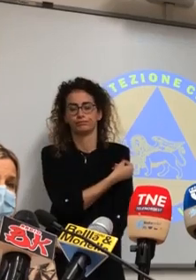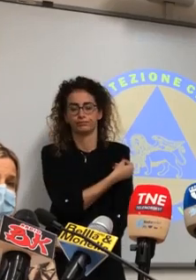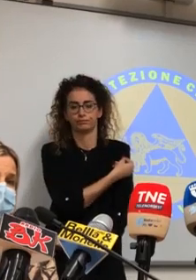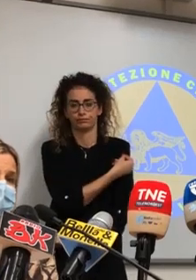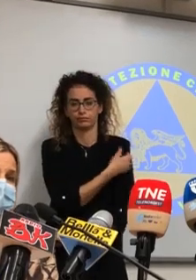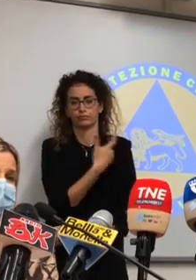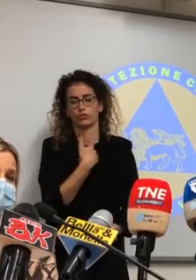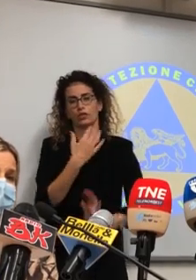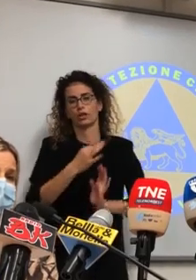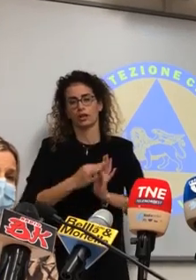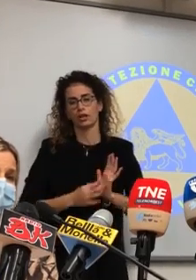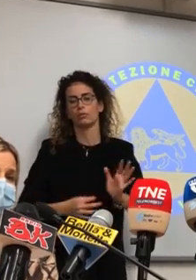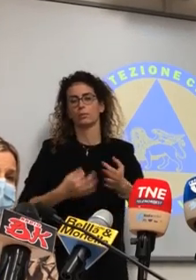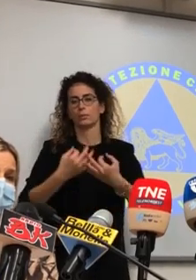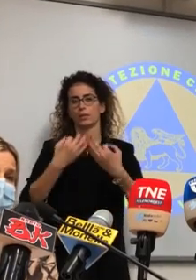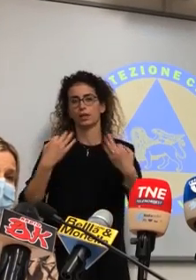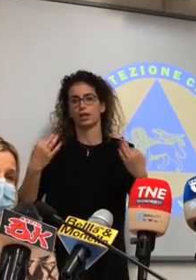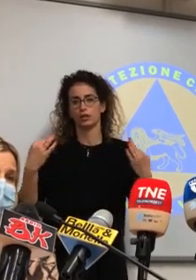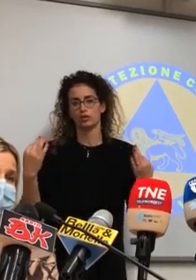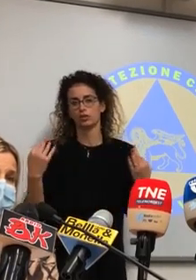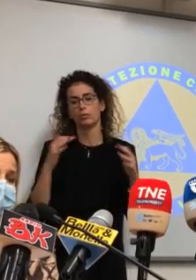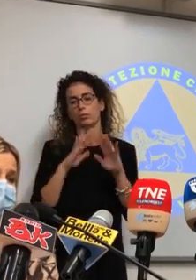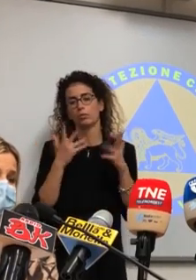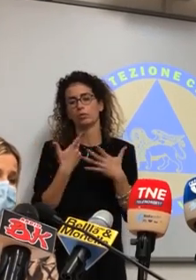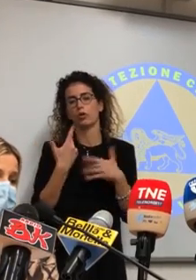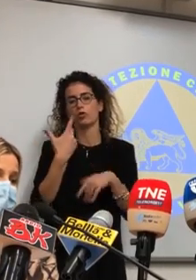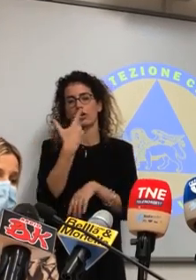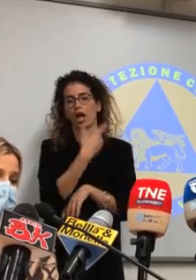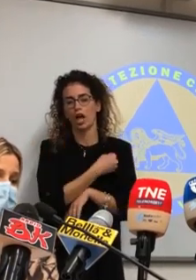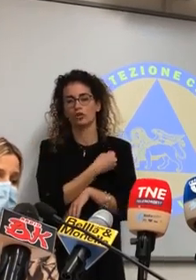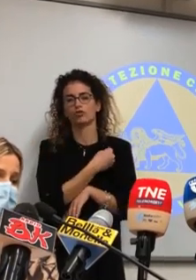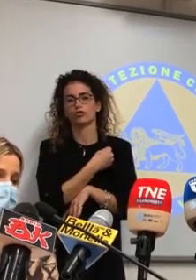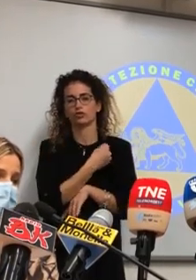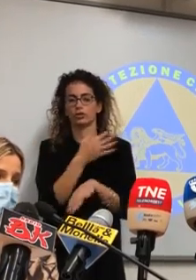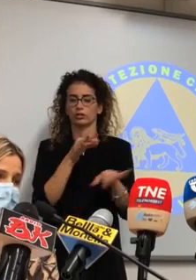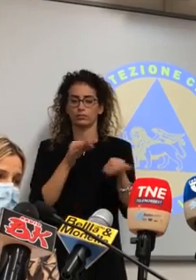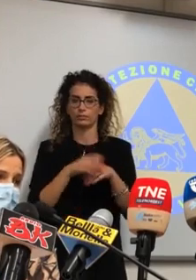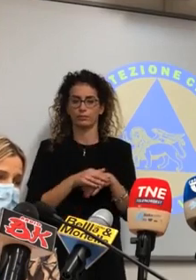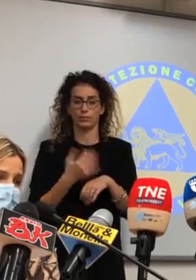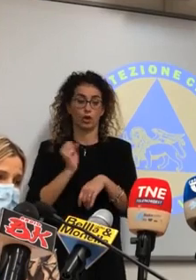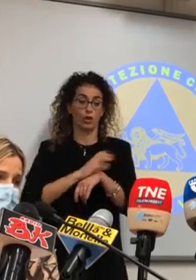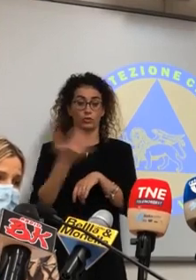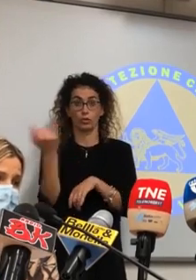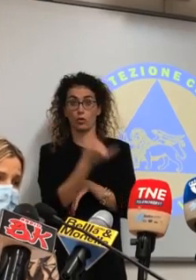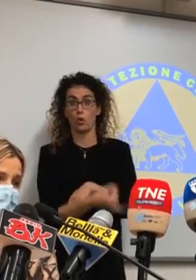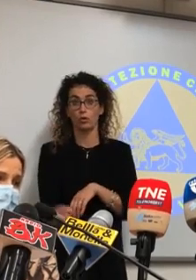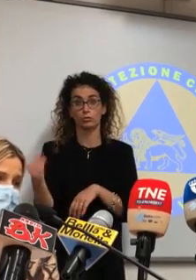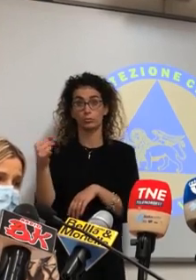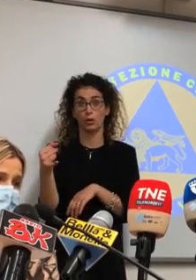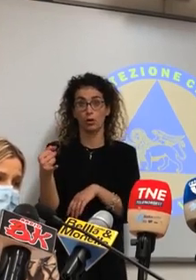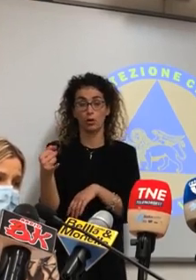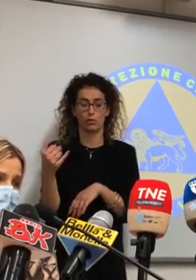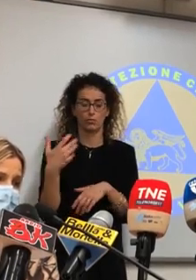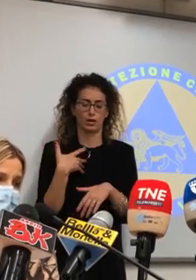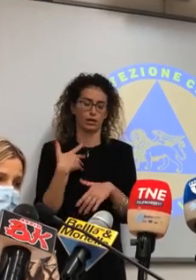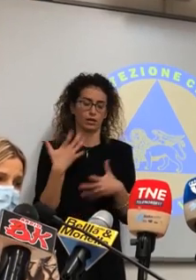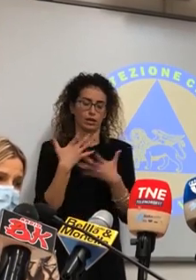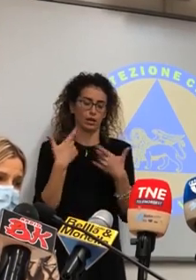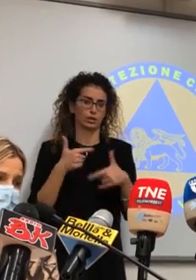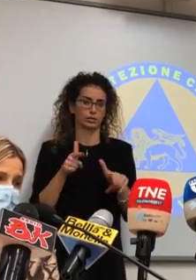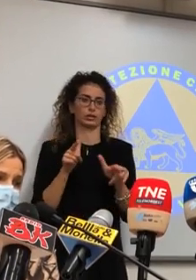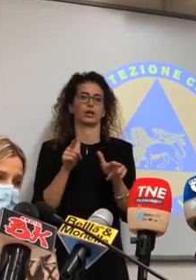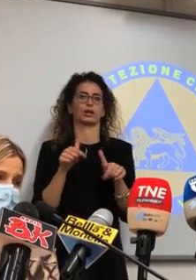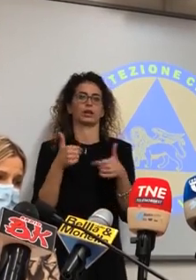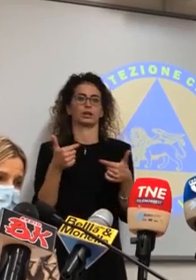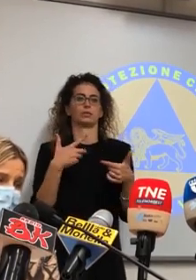delle regole ben precise che regolano il mondo dei vaccini. Il Covid è l'ultimo, ma è quello che naturalmente desta più,